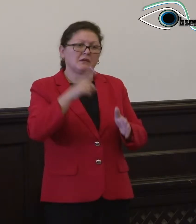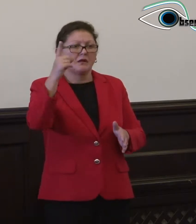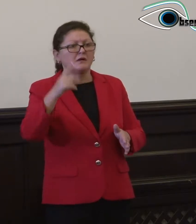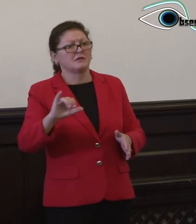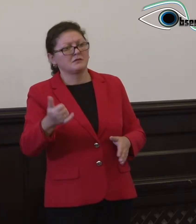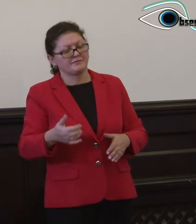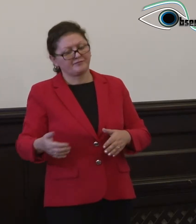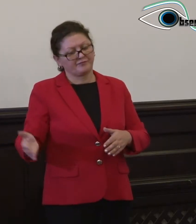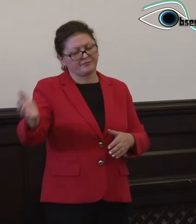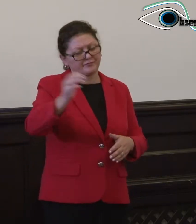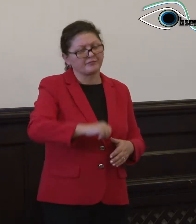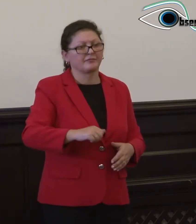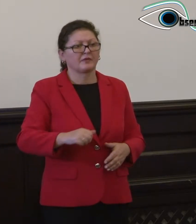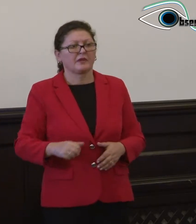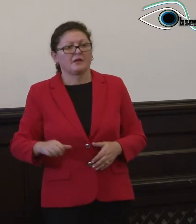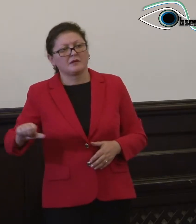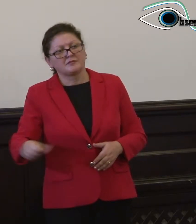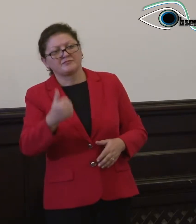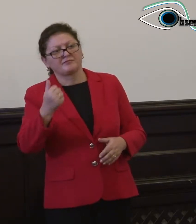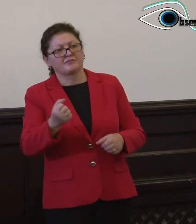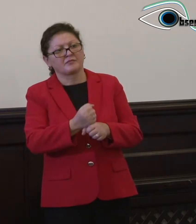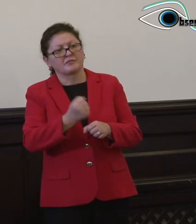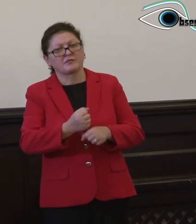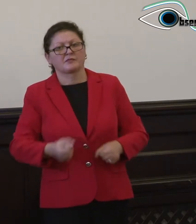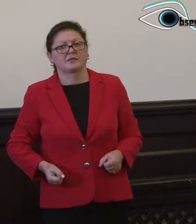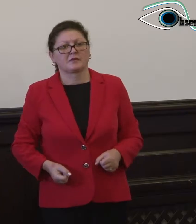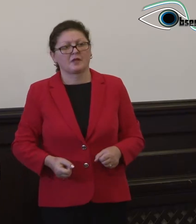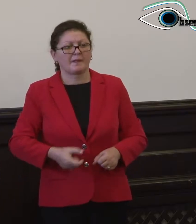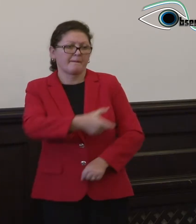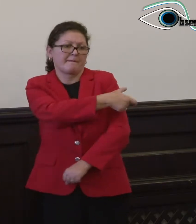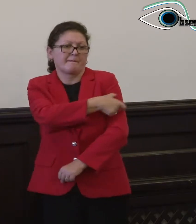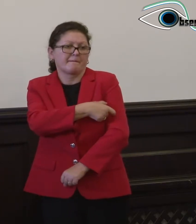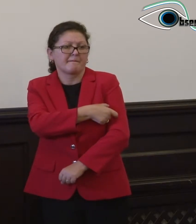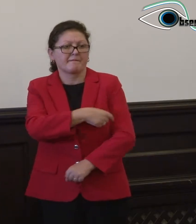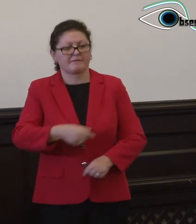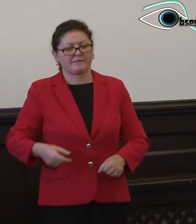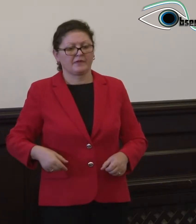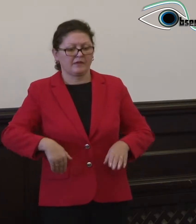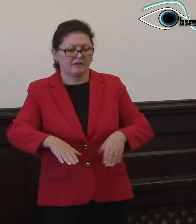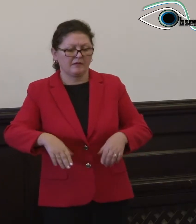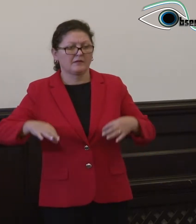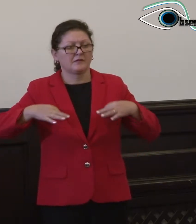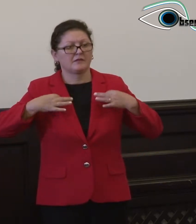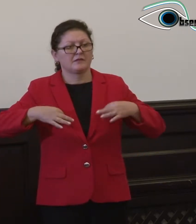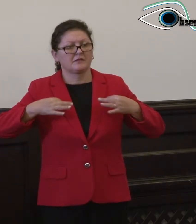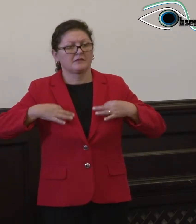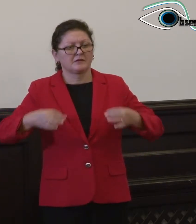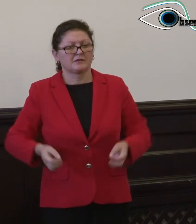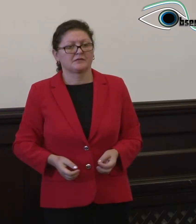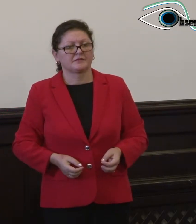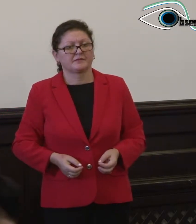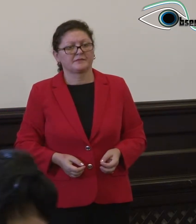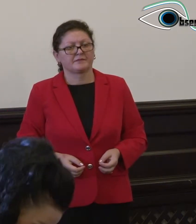2007. Vreau să vă spun că am lucrat cu toate comisiile de specialitate de la Ministerul Sănătății, lucru care a